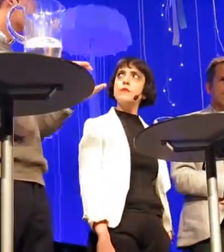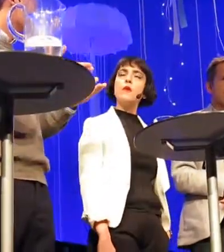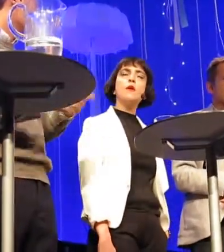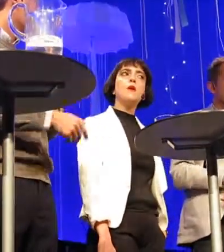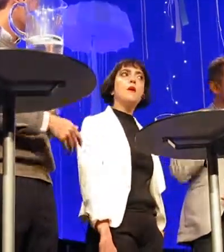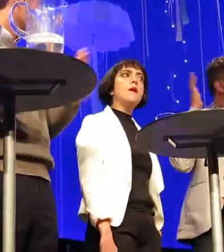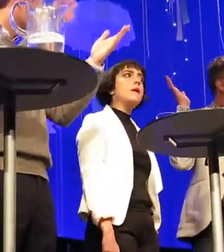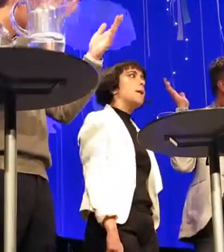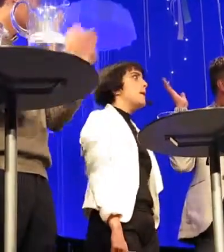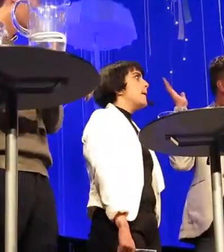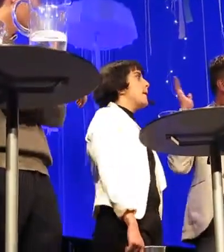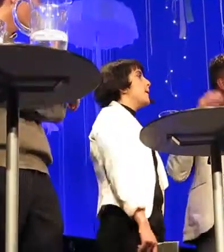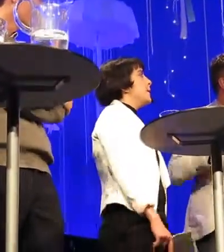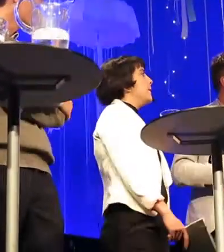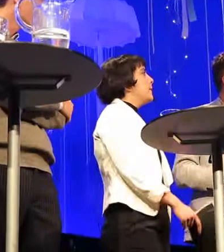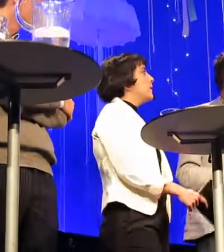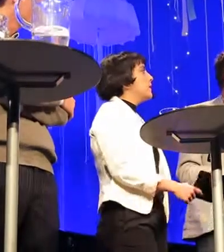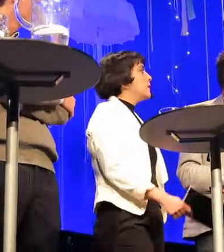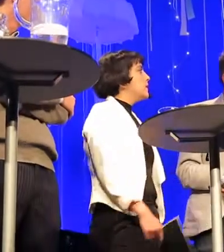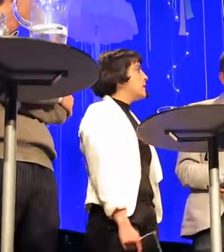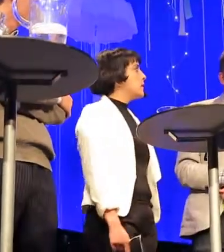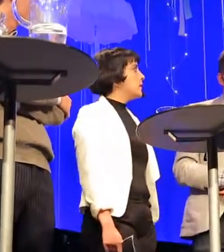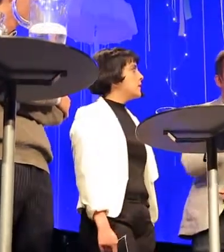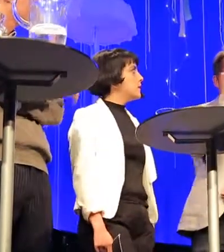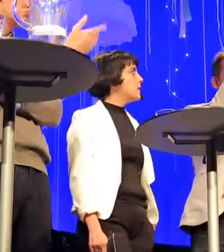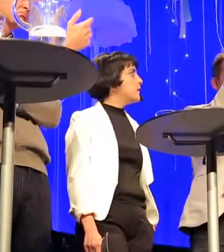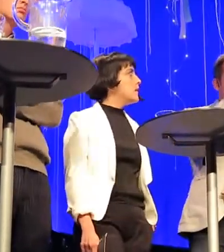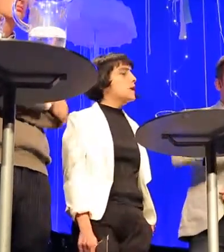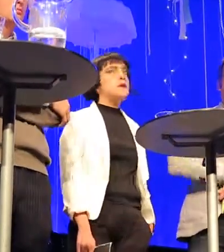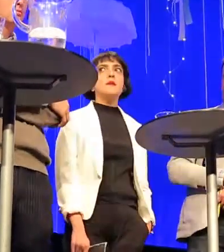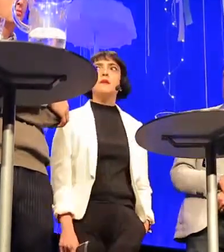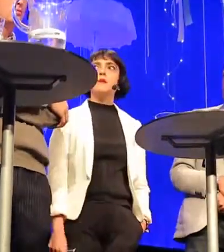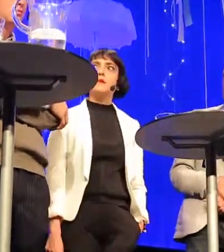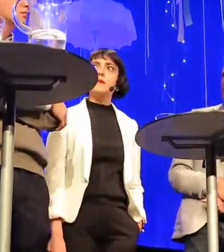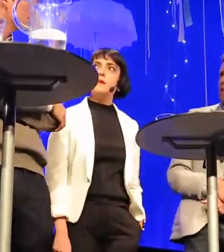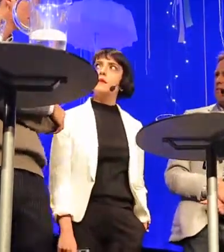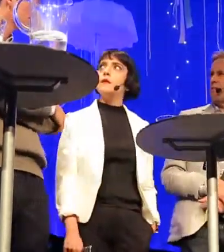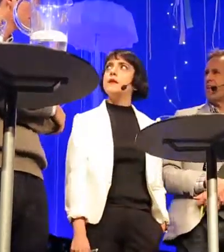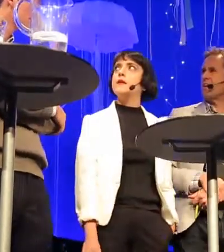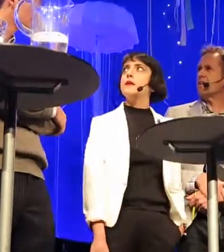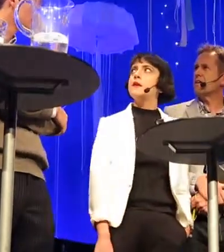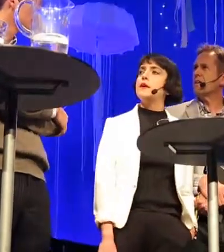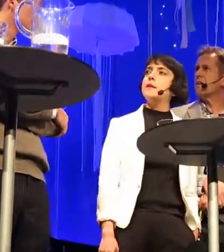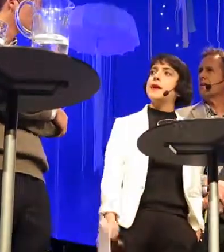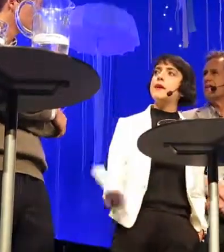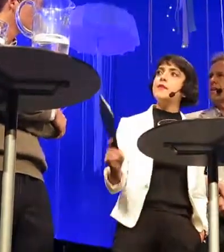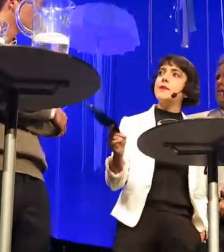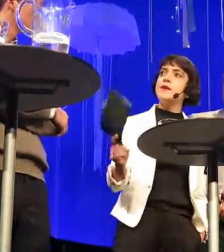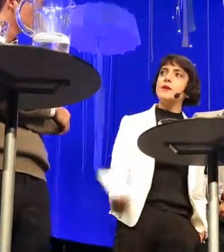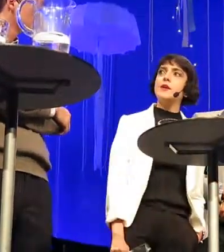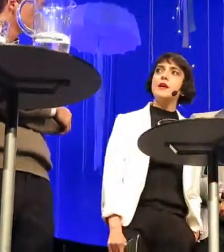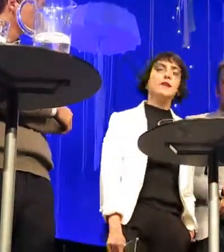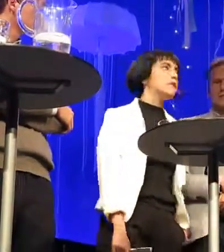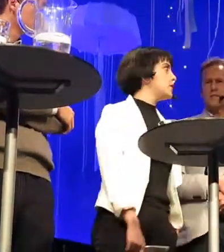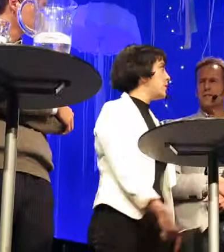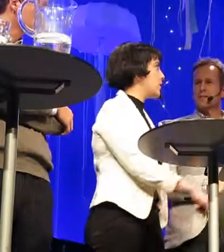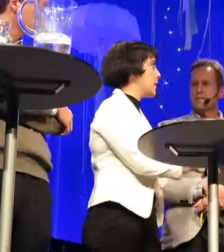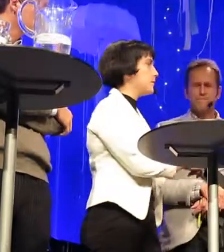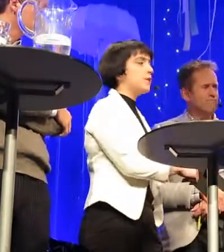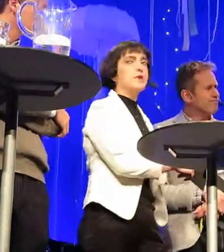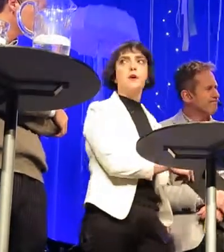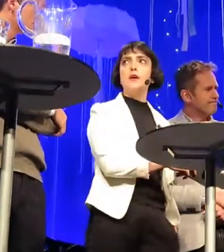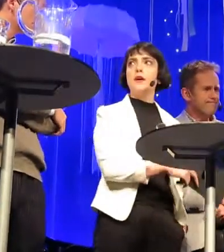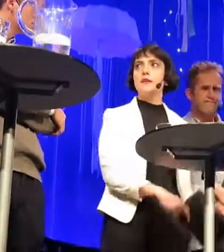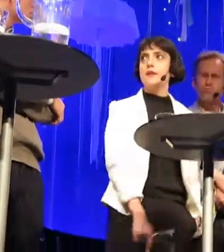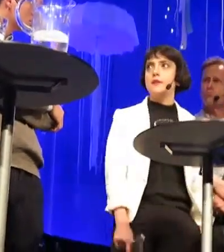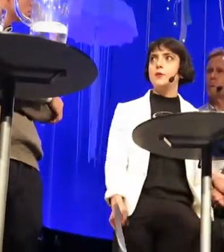liksom, chansen att göra guld och det. Det var ganska bra. Det var jättebra. Förbränningsskatt på allt avfall. Det tar. Men här har vi en massa konkreta förslag.